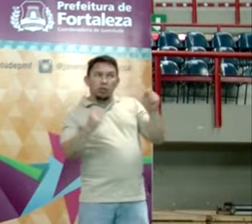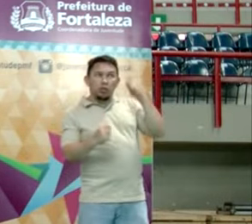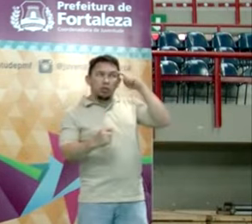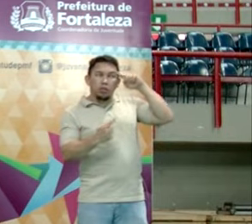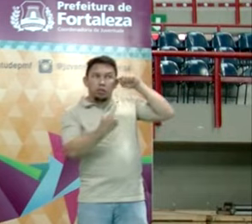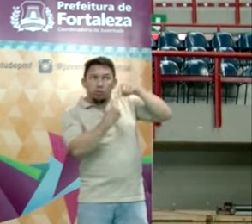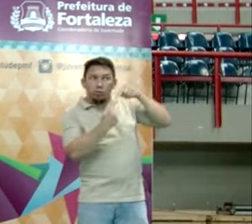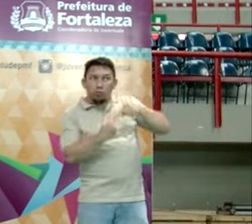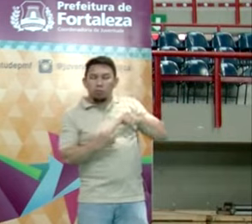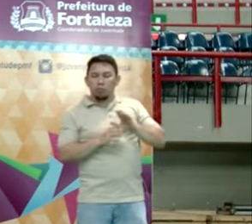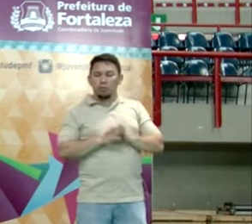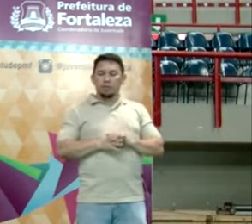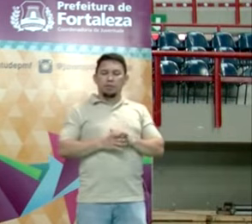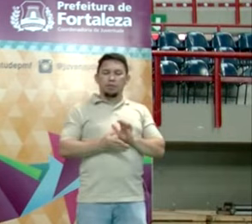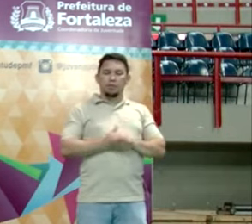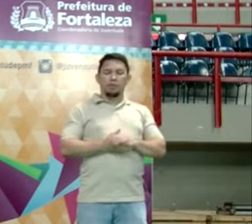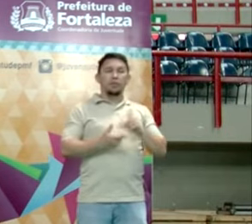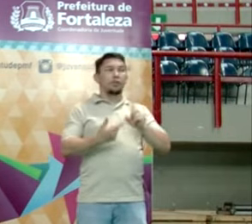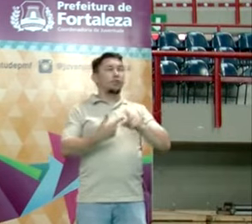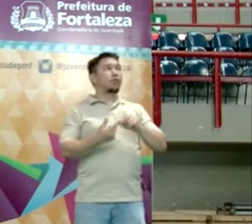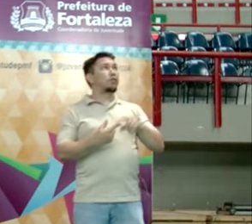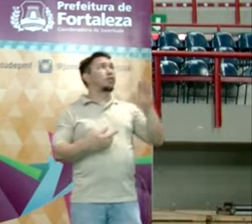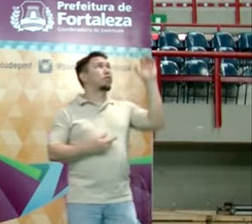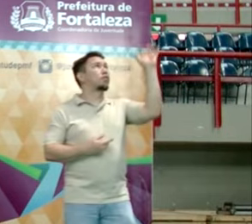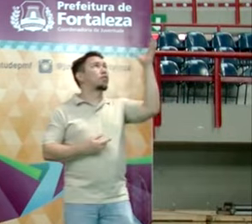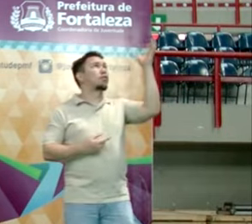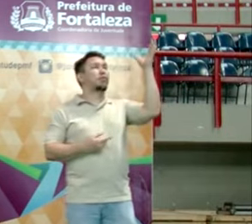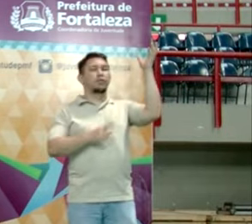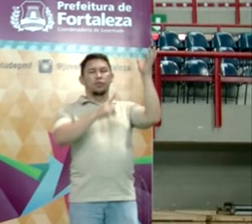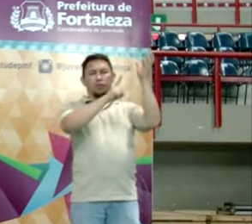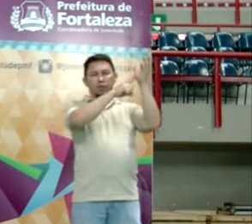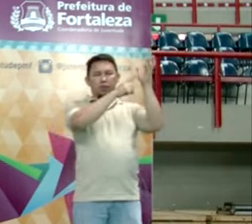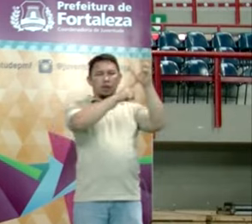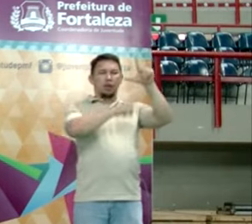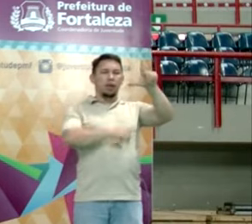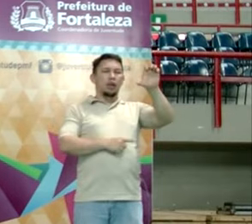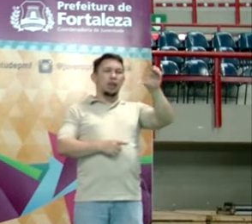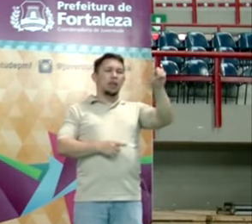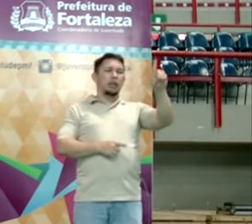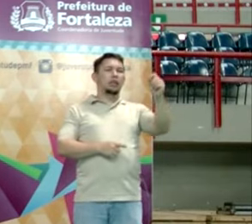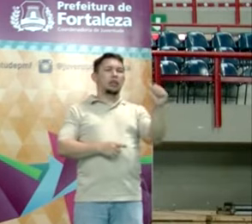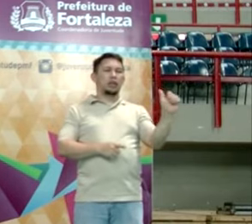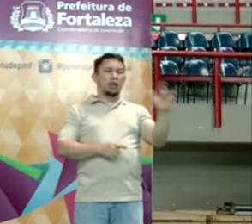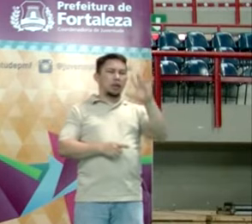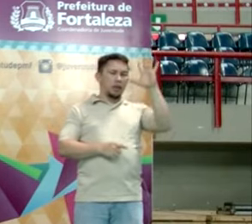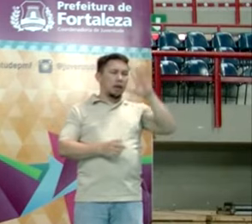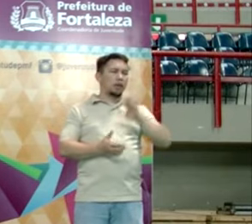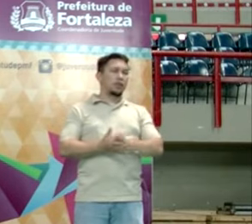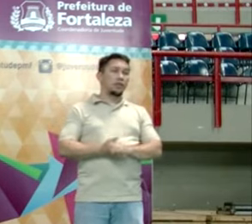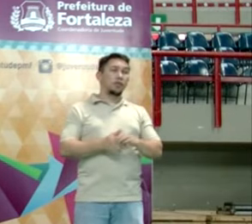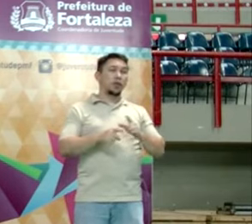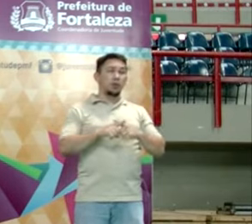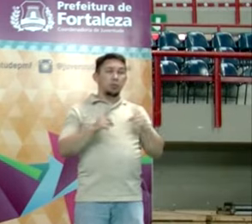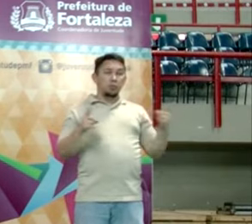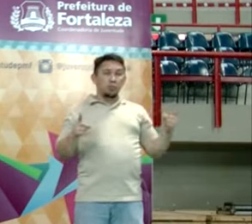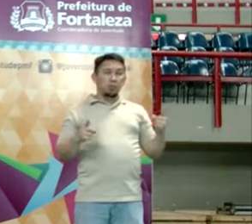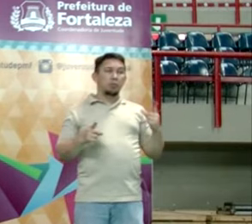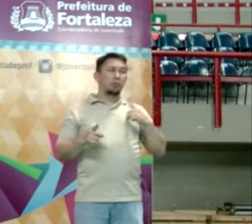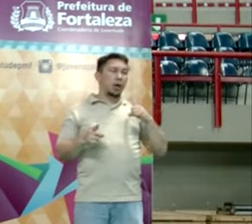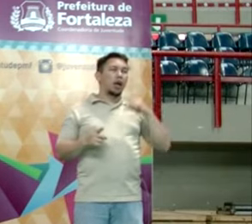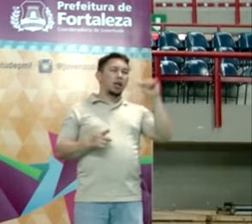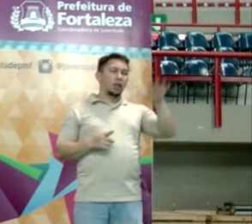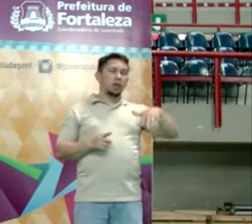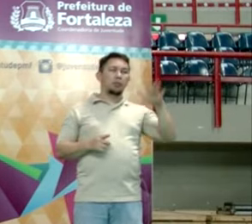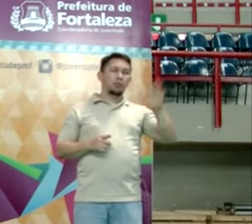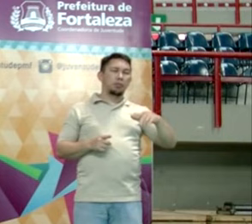consideração. Troque as lâmpadas. Eu sei que a lâmpada de LED é mais cara, mas ela está